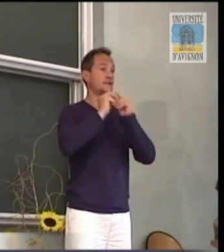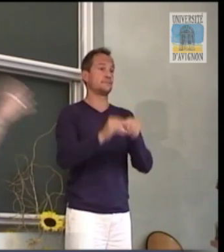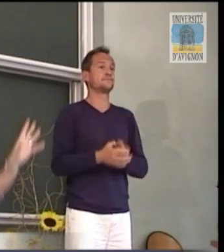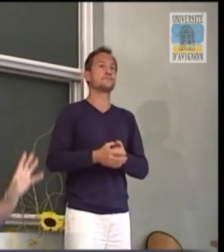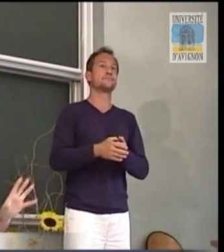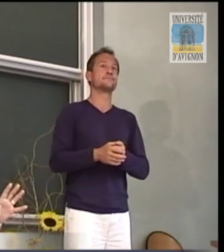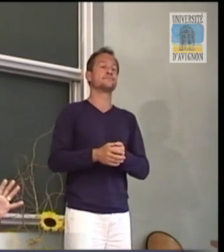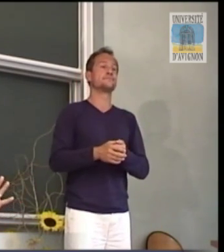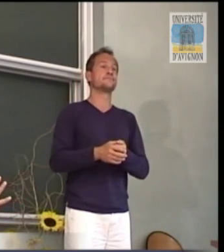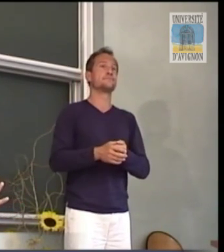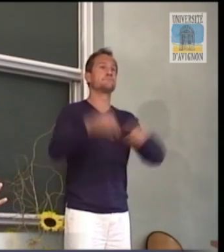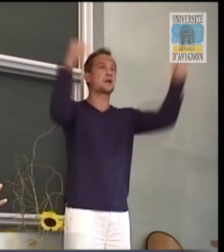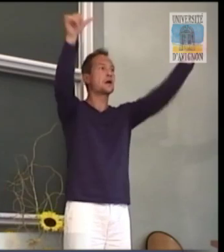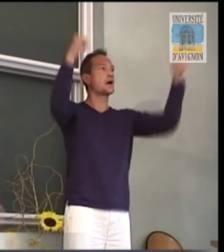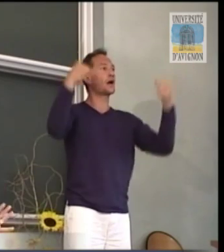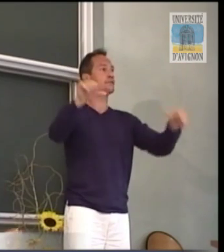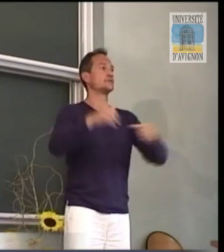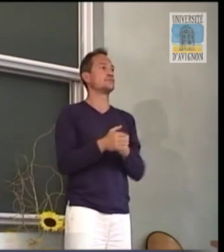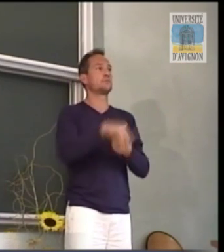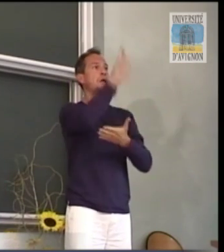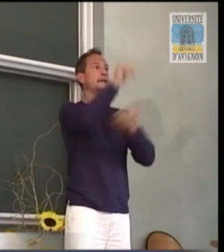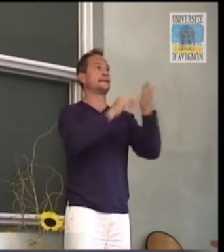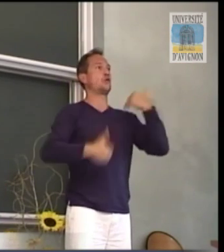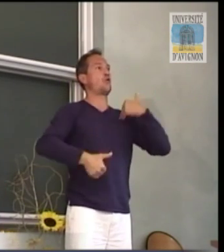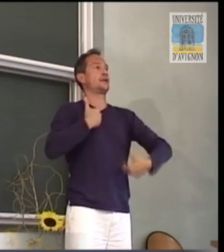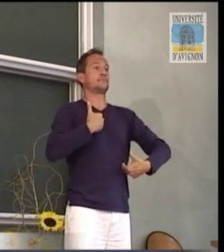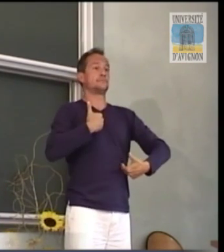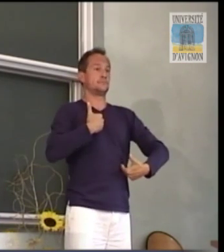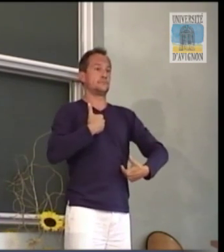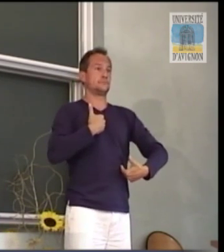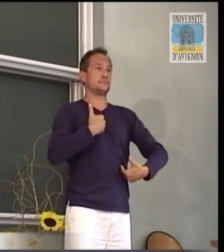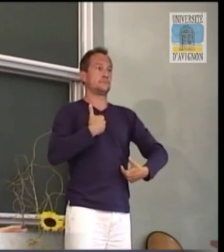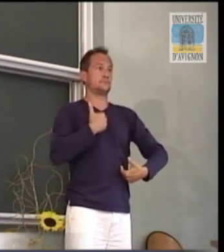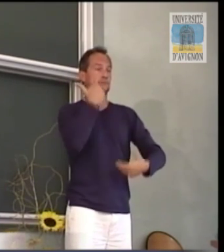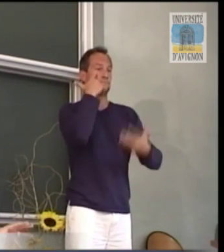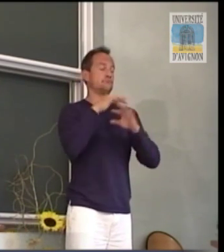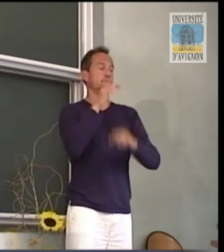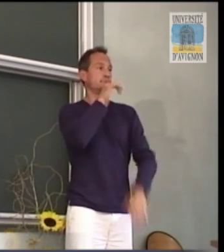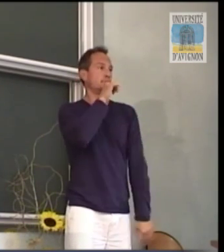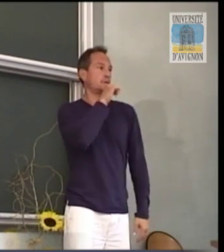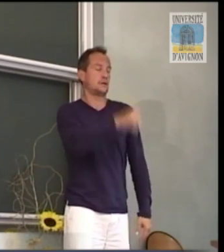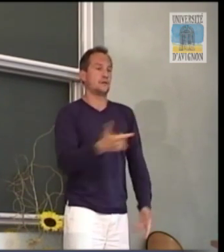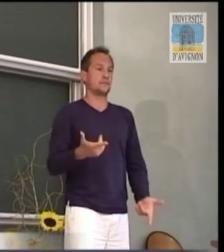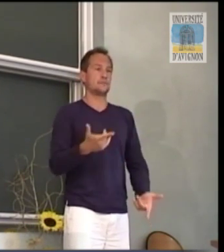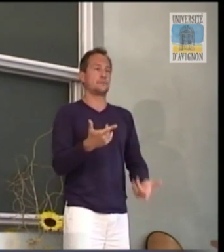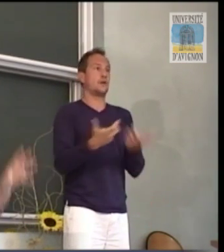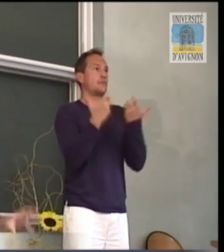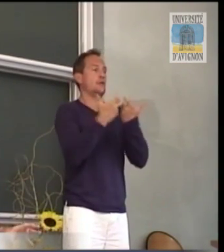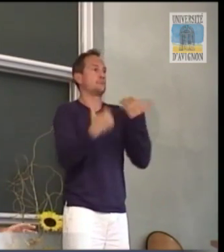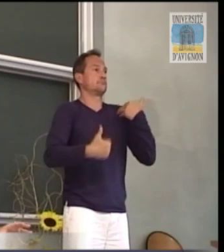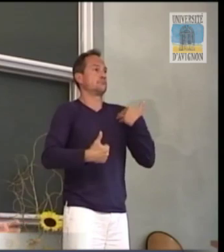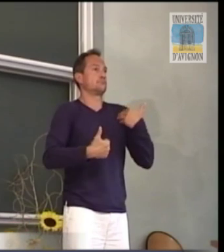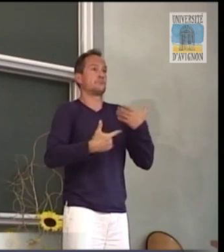« artiste handicapé ». Ça ne veut absolument rien dire. Vous voyez ce que je veux dire ? C'est comme si on disait « artiste de